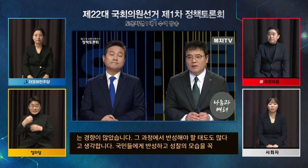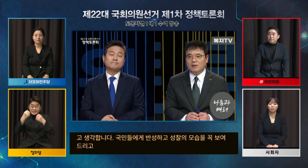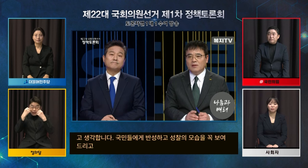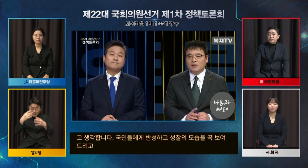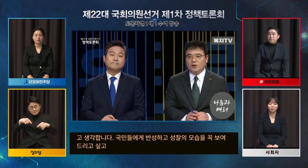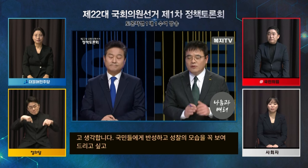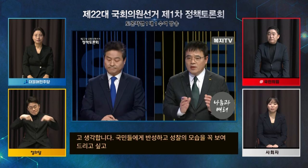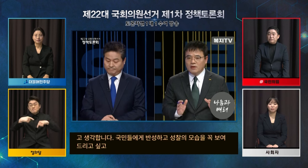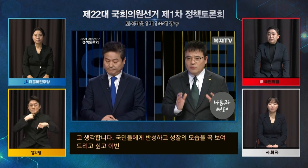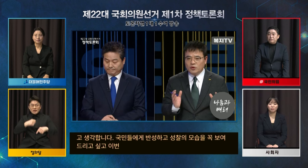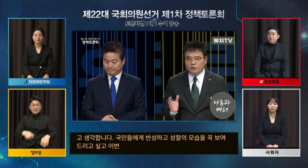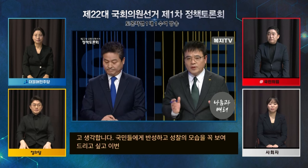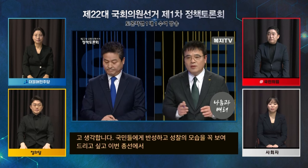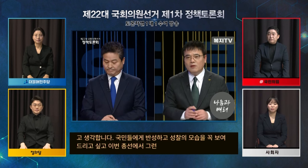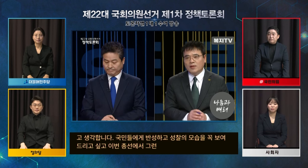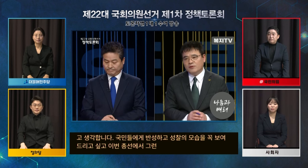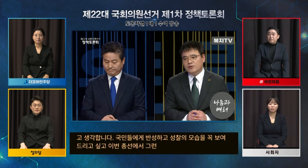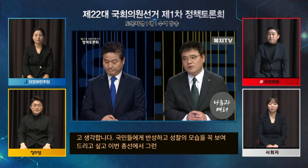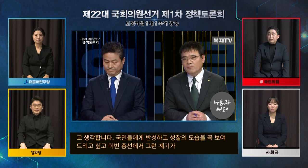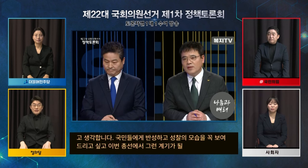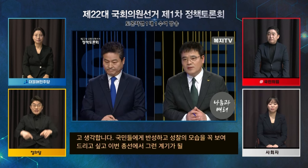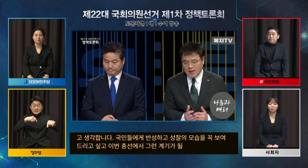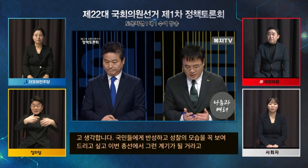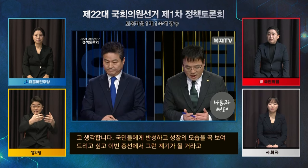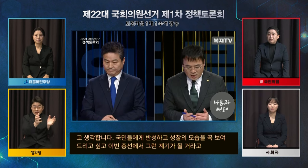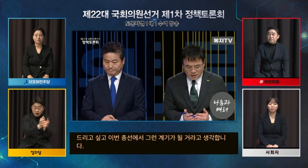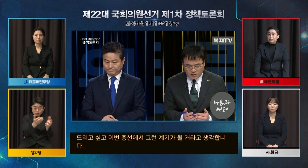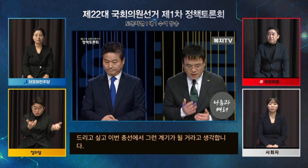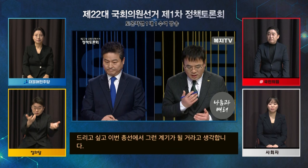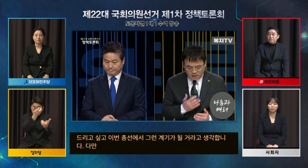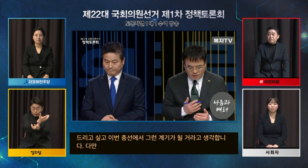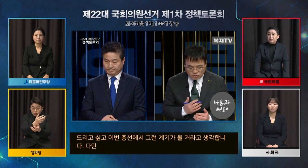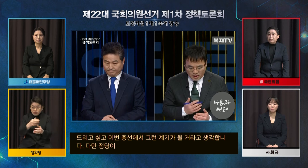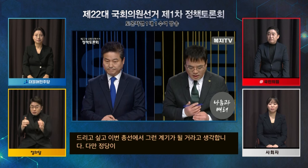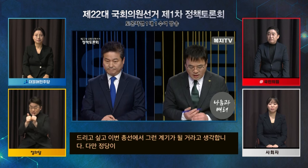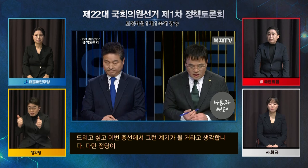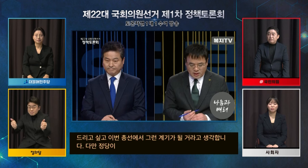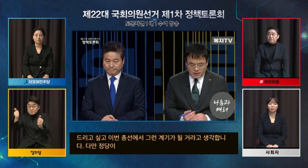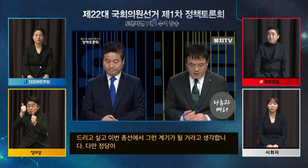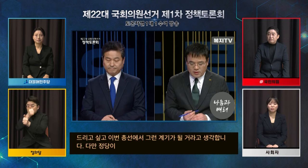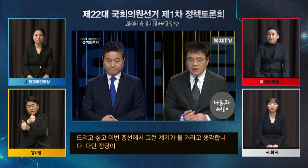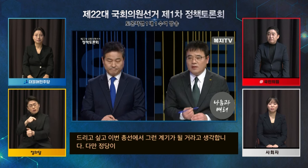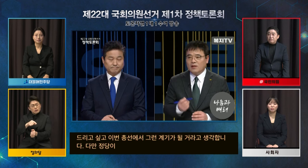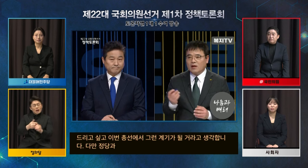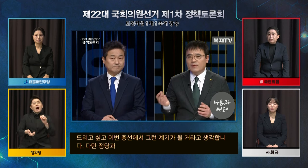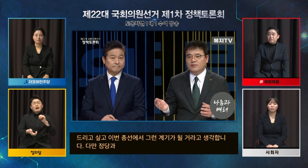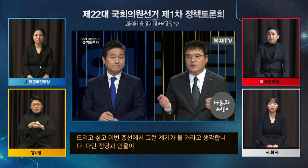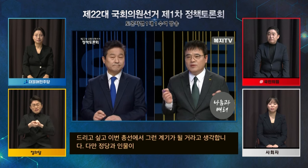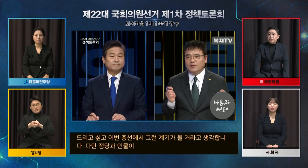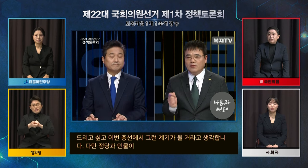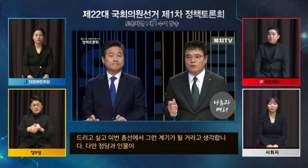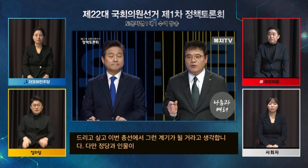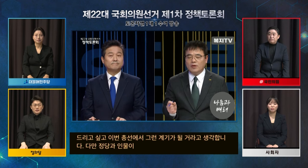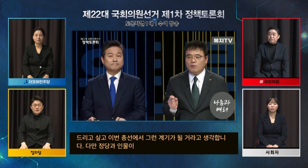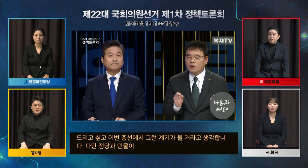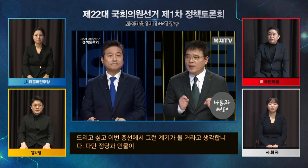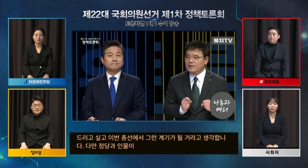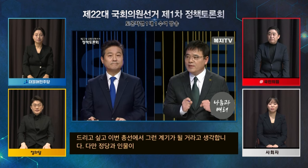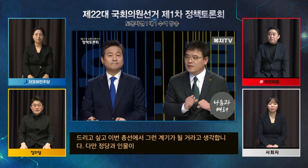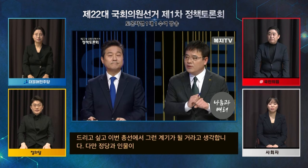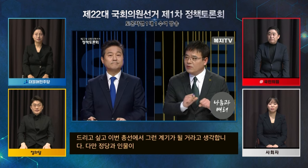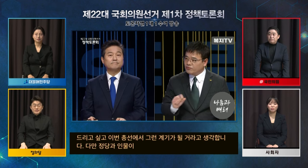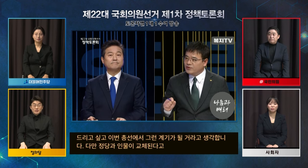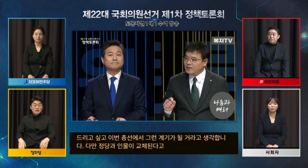다만 정당과 인물이 교체된다고 만들어지는 것만은 아니다. 이렇게 생각하기 때문에 일정하게는 아까 말씀드린 대통령의